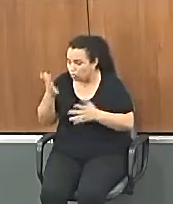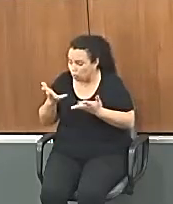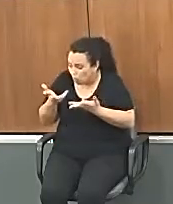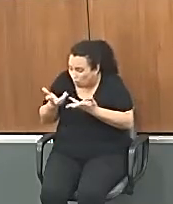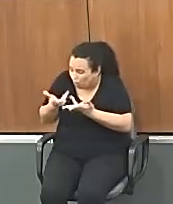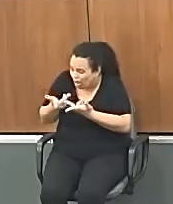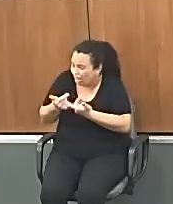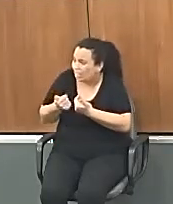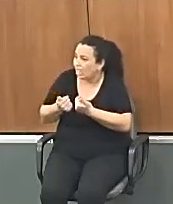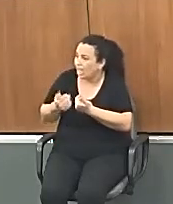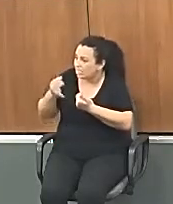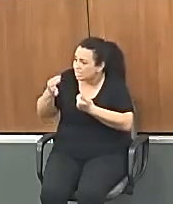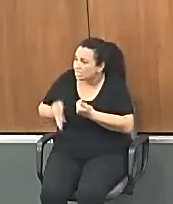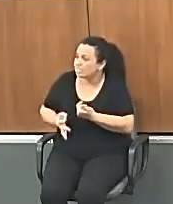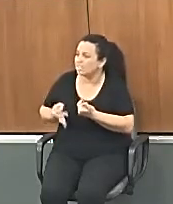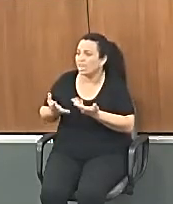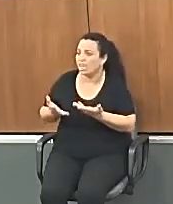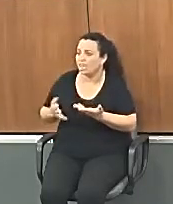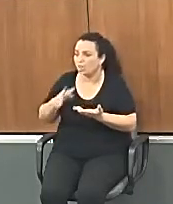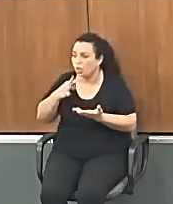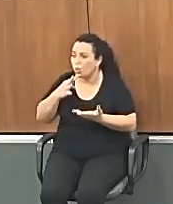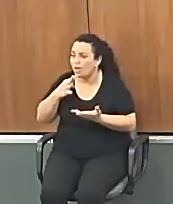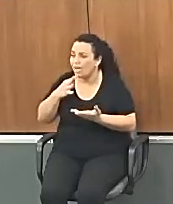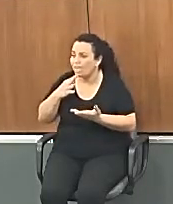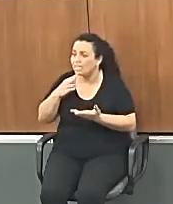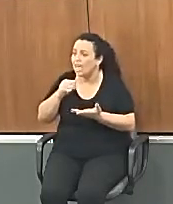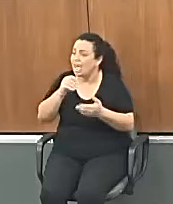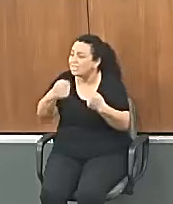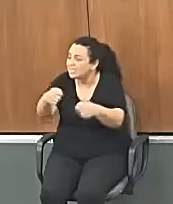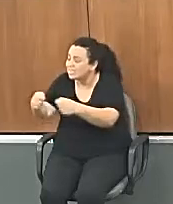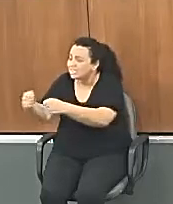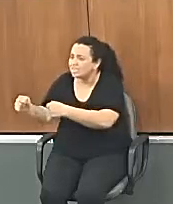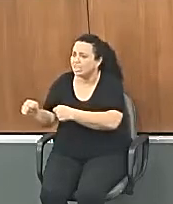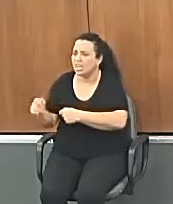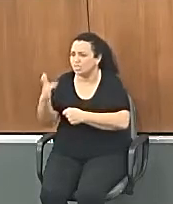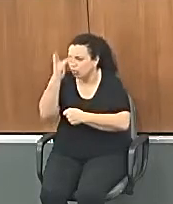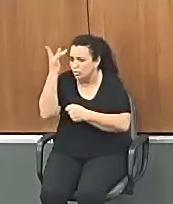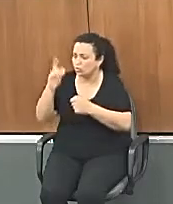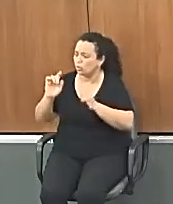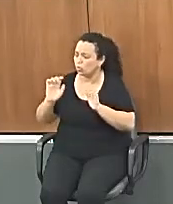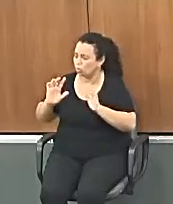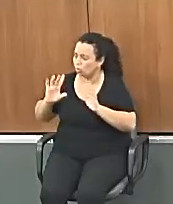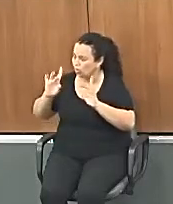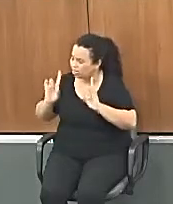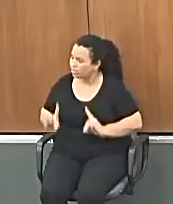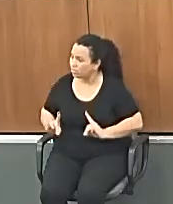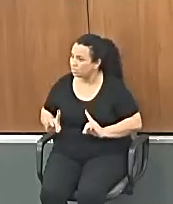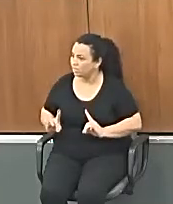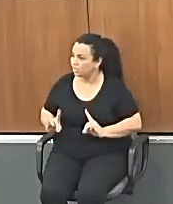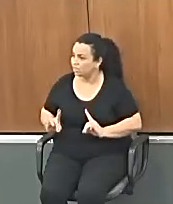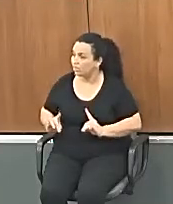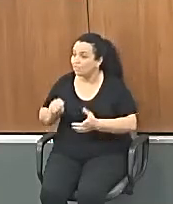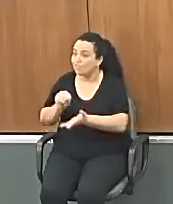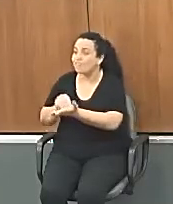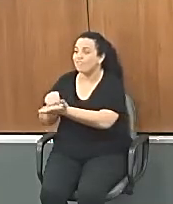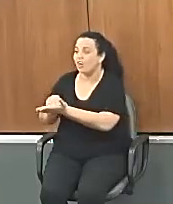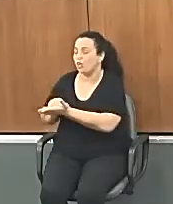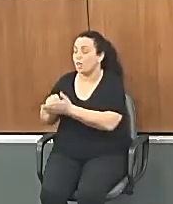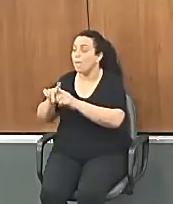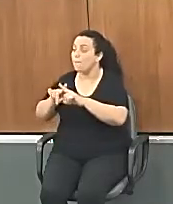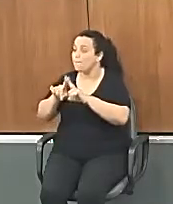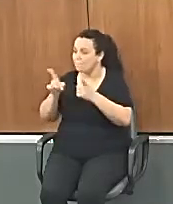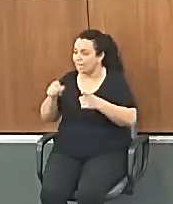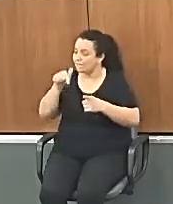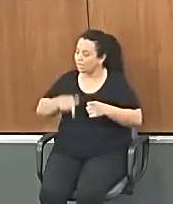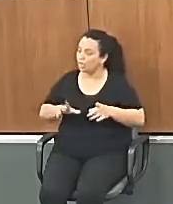as reais necessidades das pessoas mas pode ter certeza absoluta que tanto aqui na comissão de